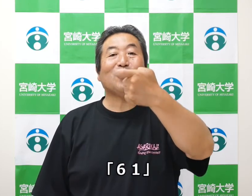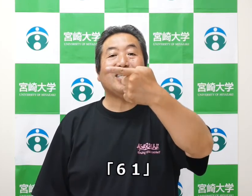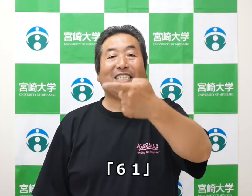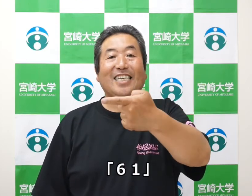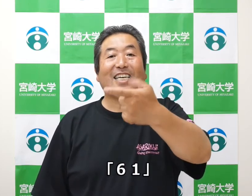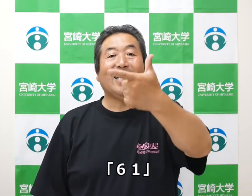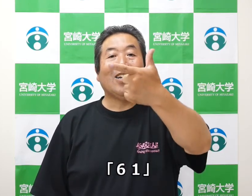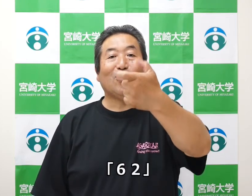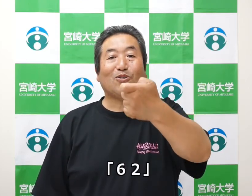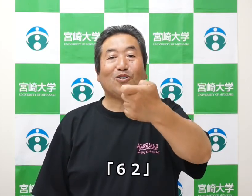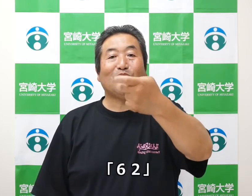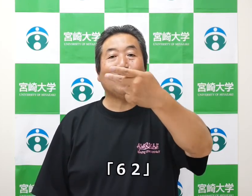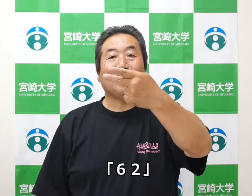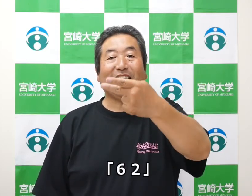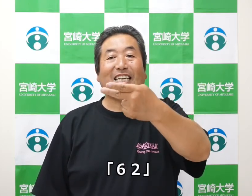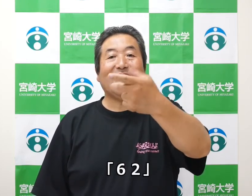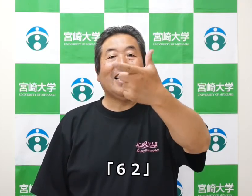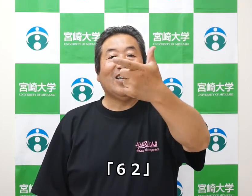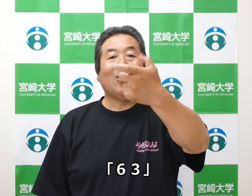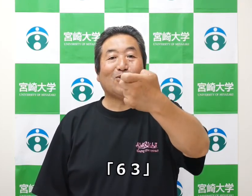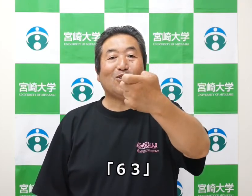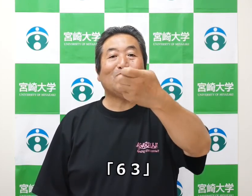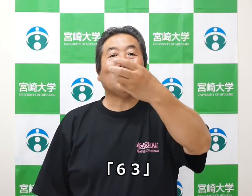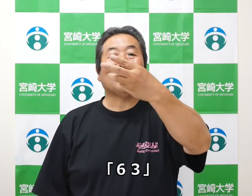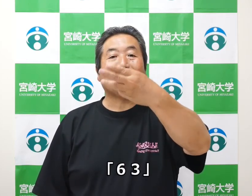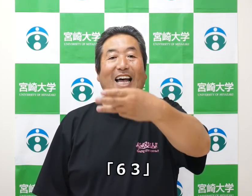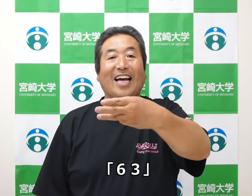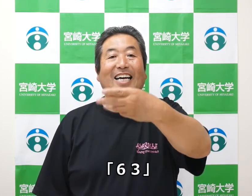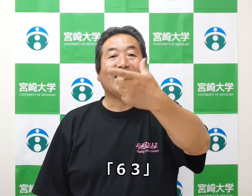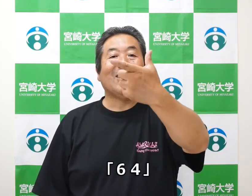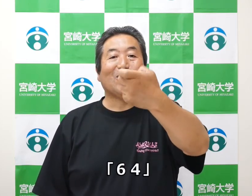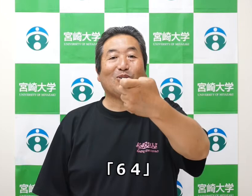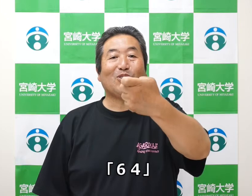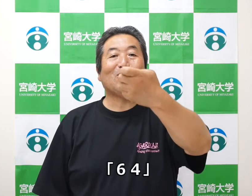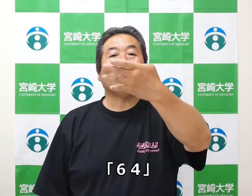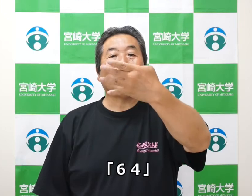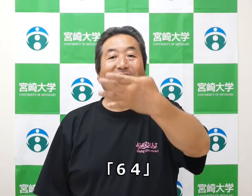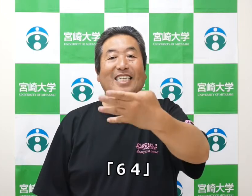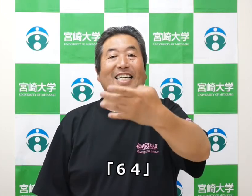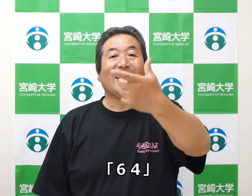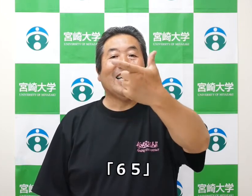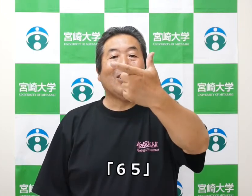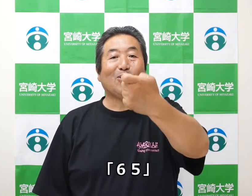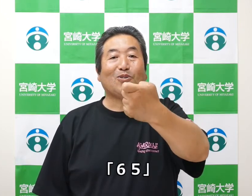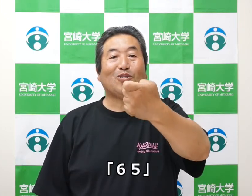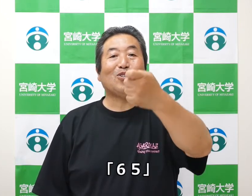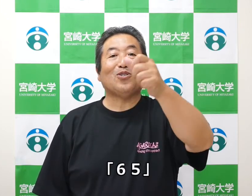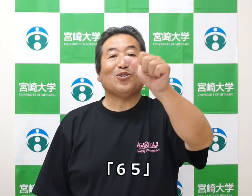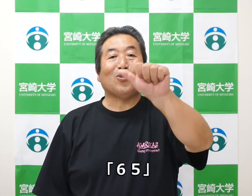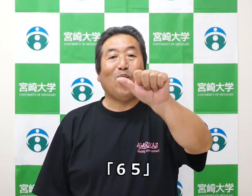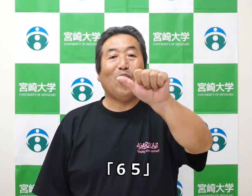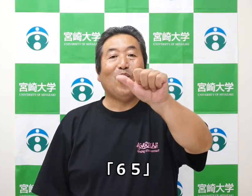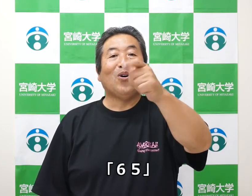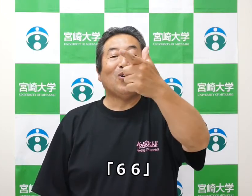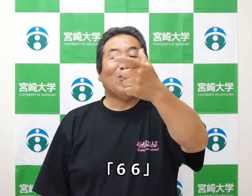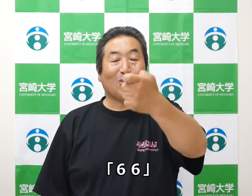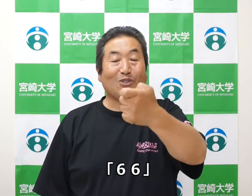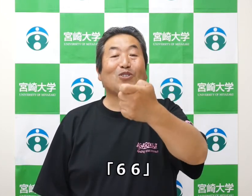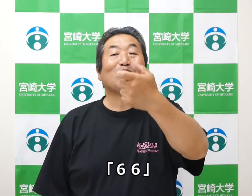61、62、63、64、65、